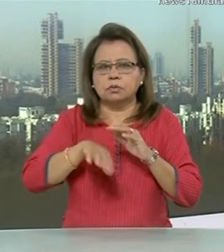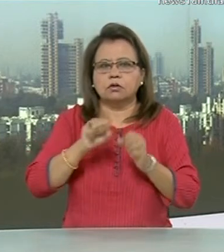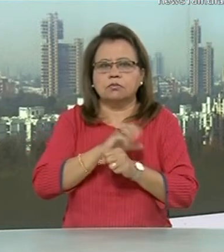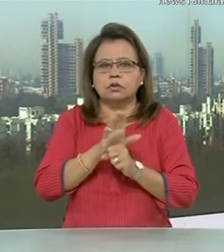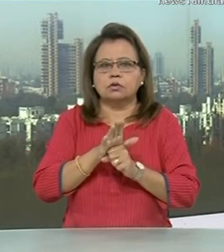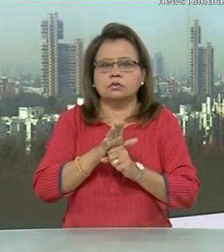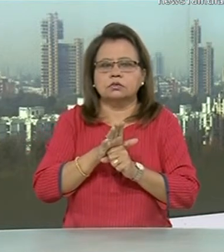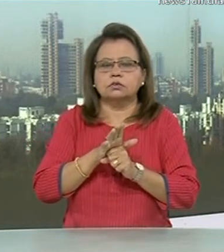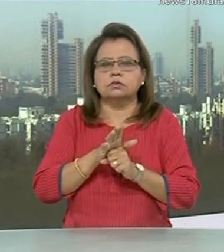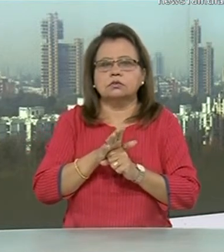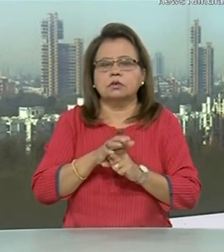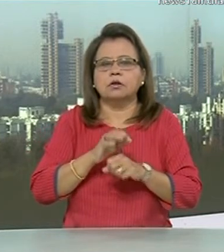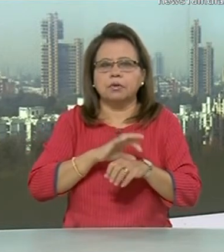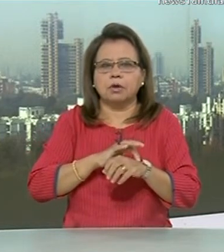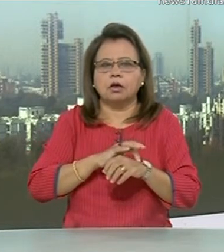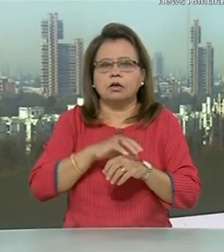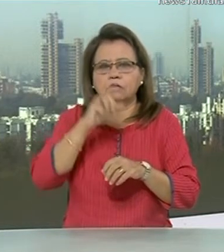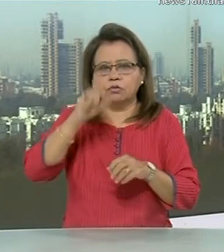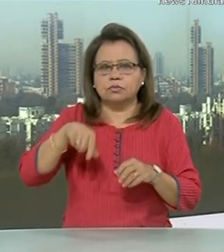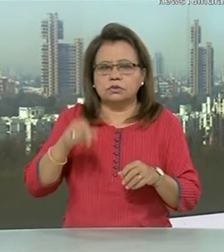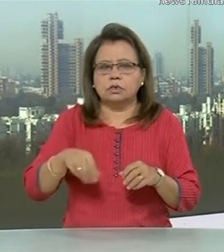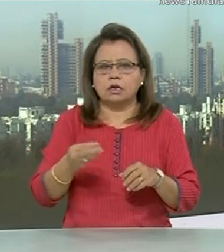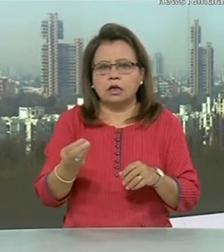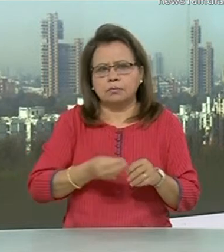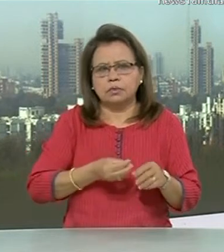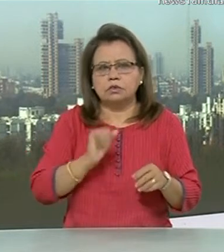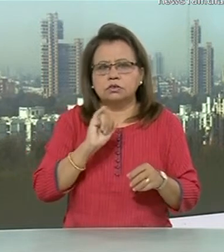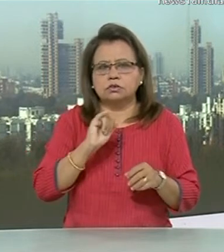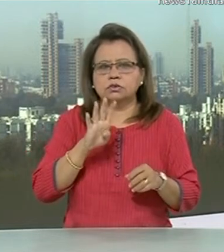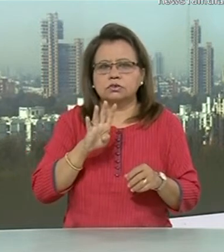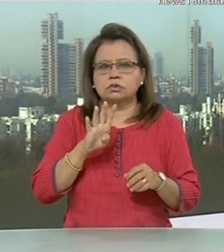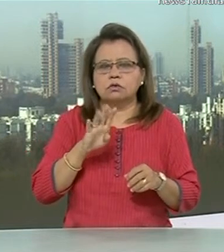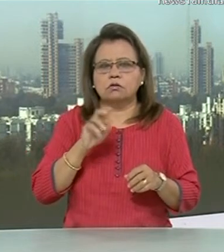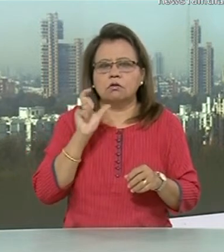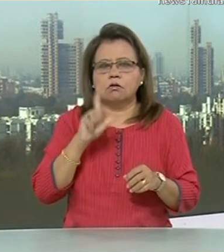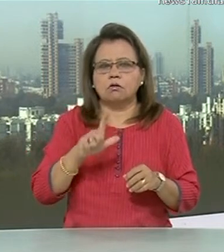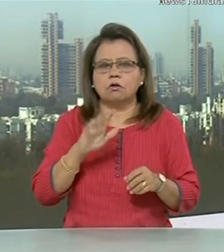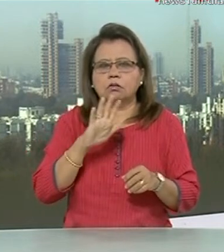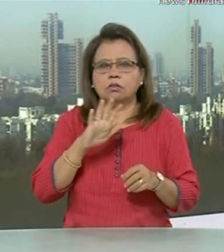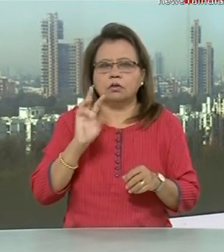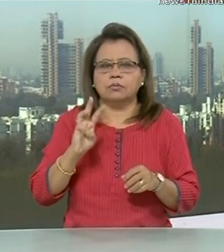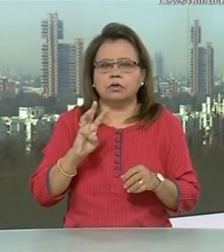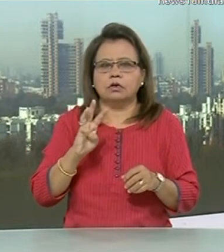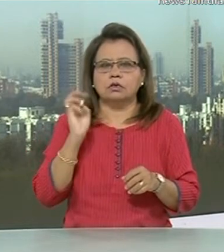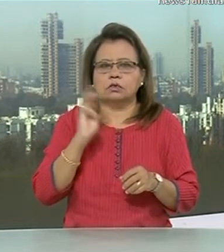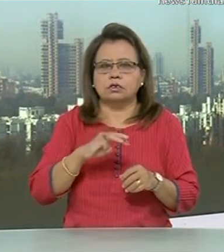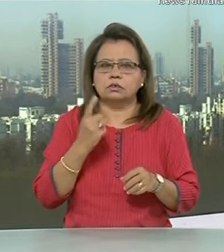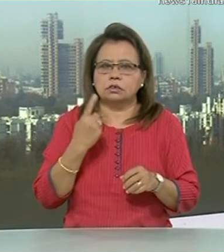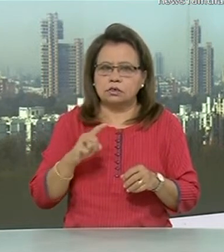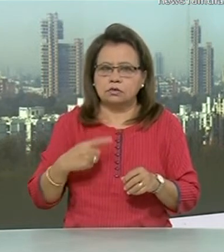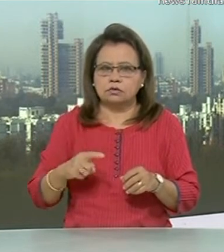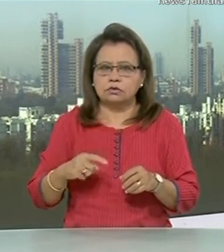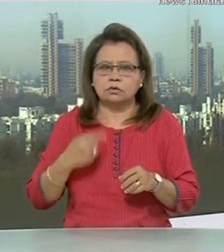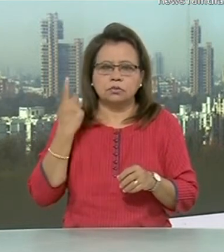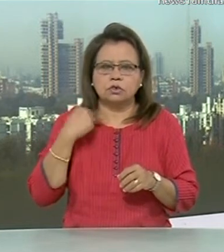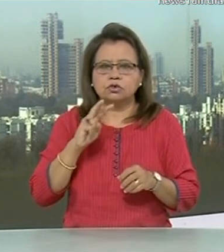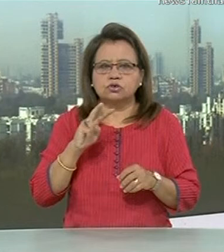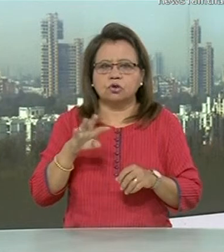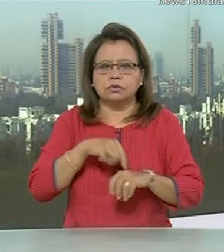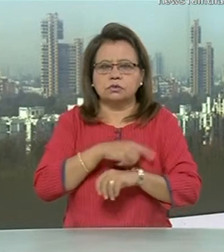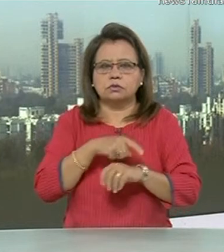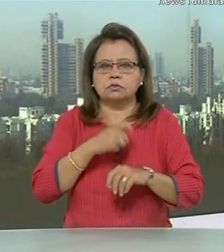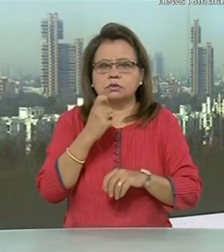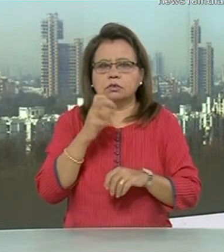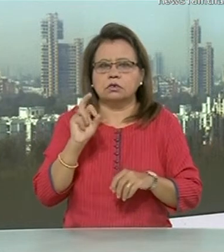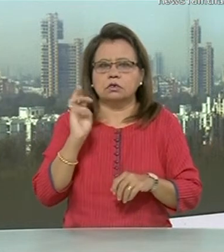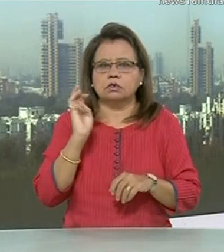महामारी से संक्रमित लोगों में से अब तक 64 लाख 53 हजार से ज्यादा मरीज स्वस्थ हो चुके हैं पिछले चौबीस घंटों